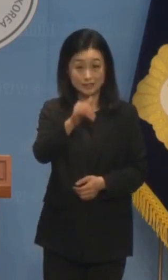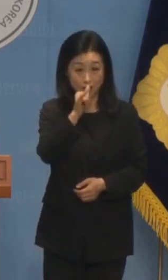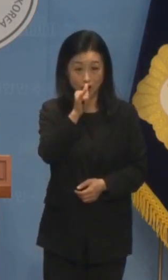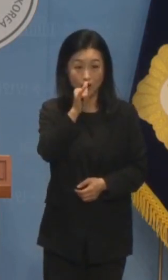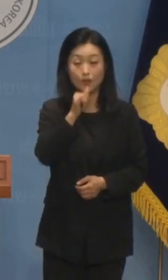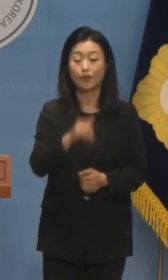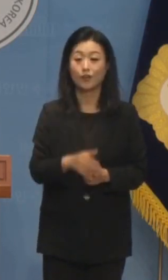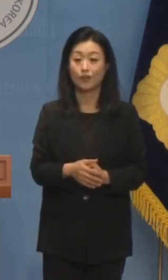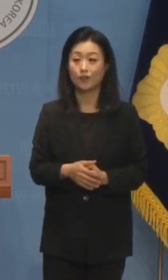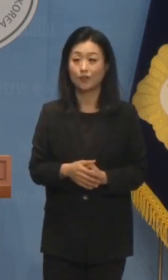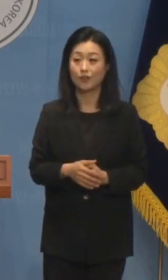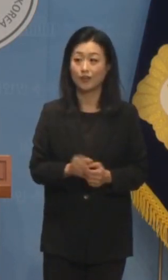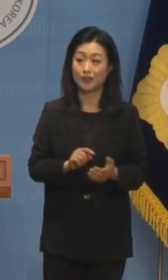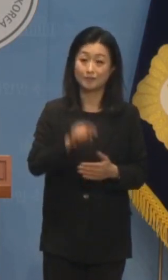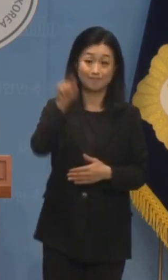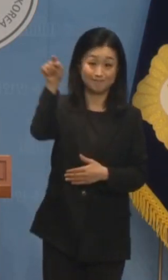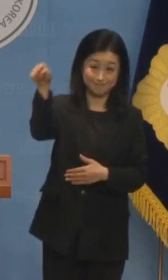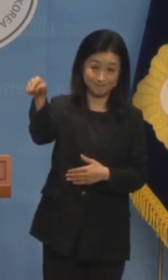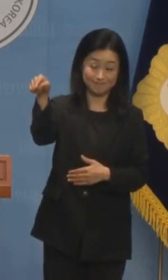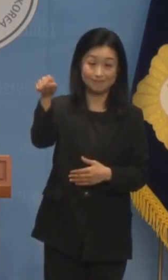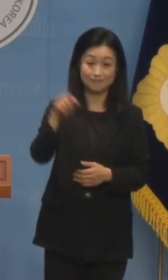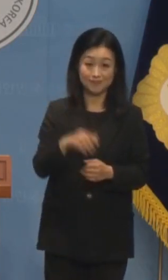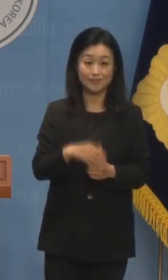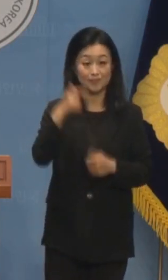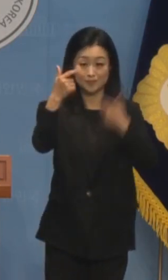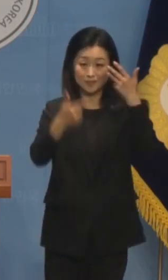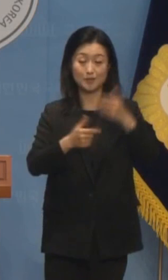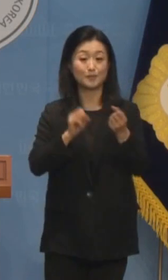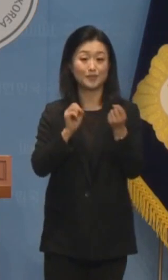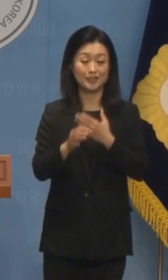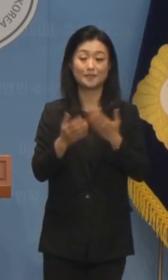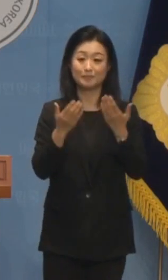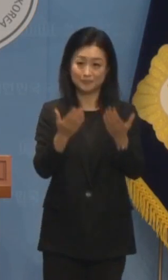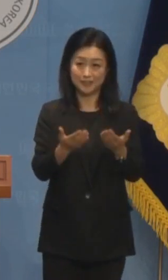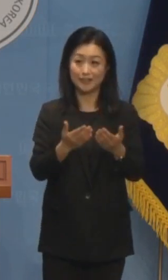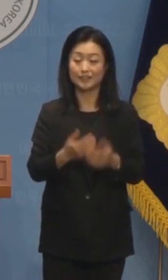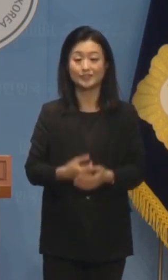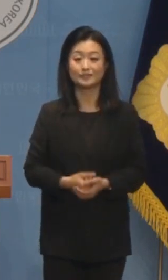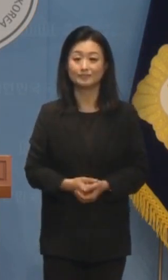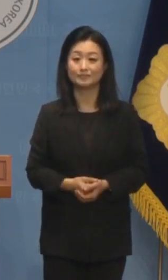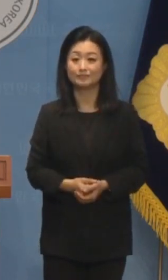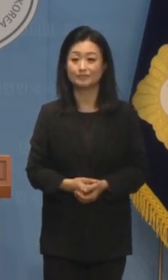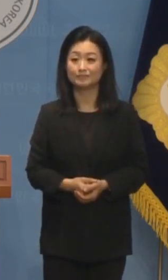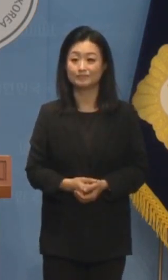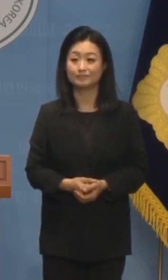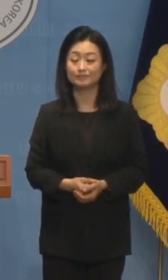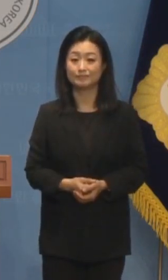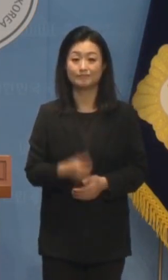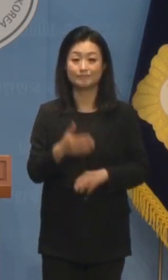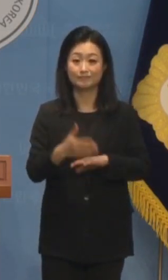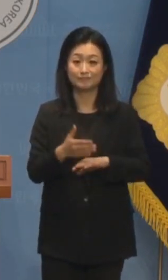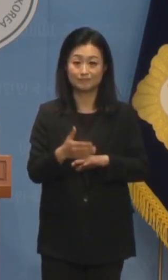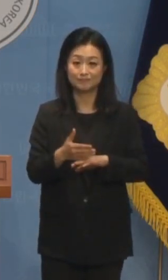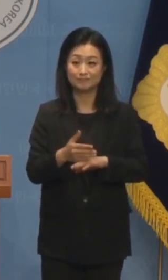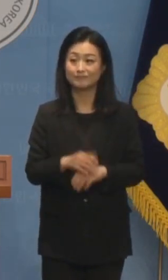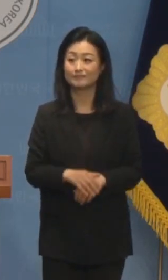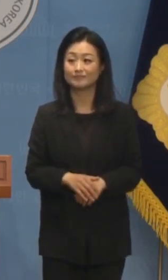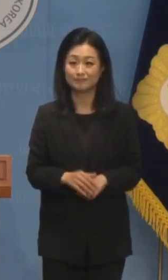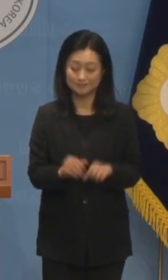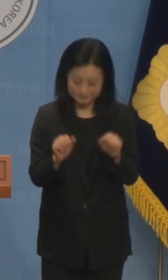필요하신 분은 바깥에 백불에서 진행하도록 하겠습니다. 감사합니다.